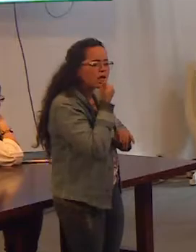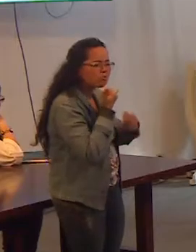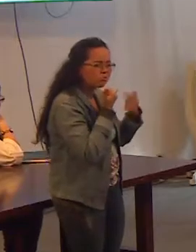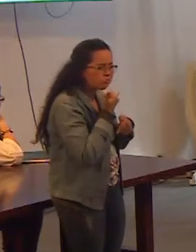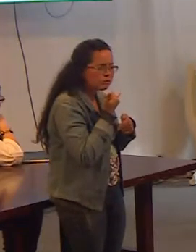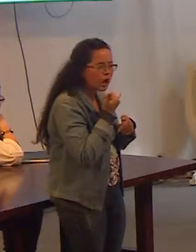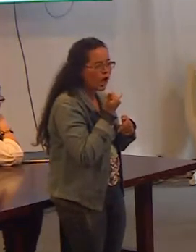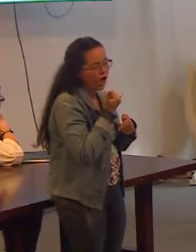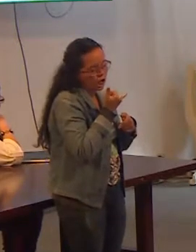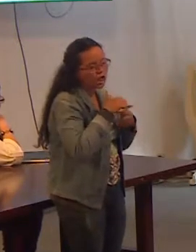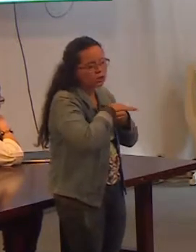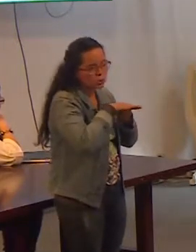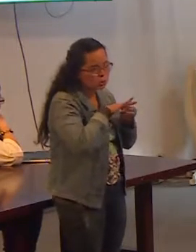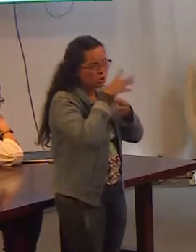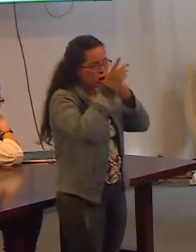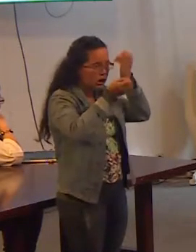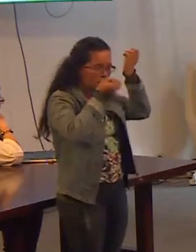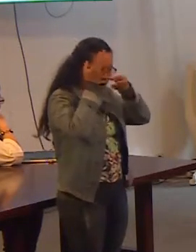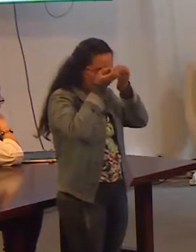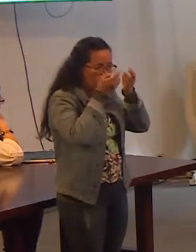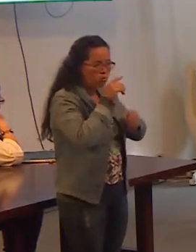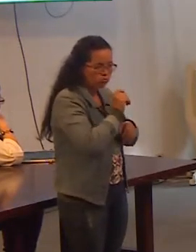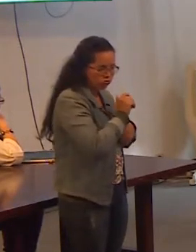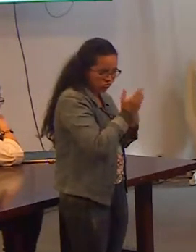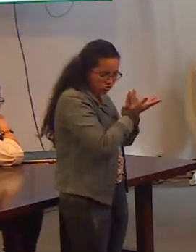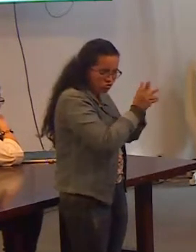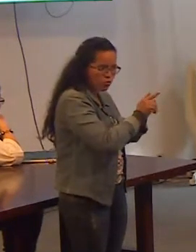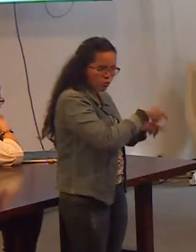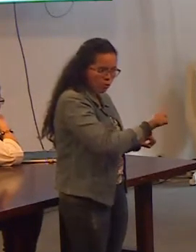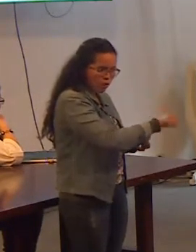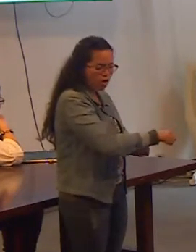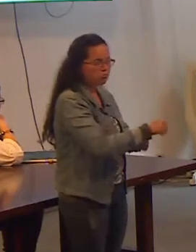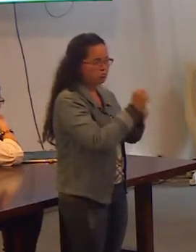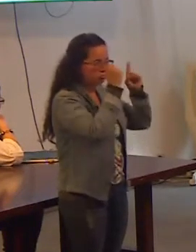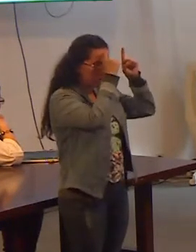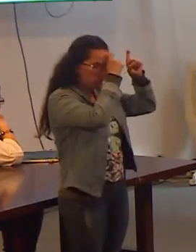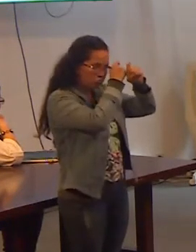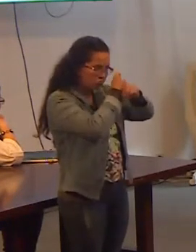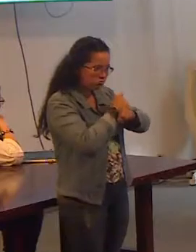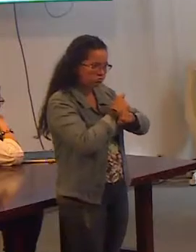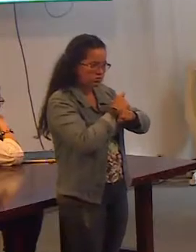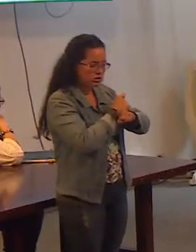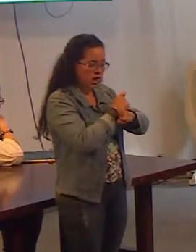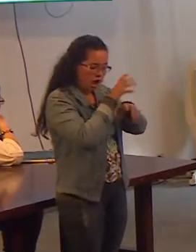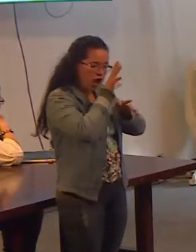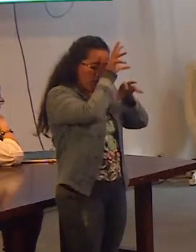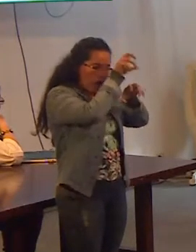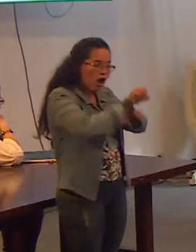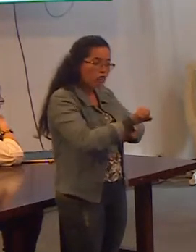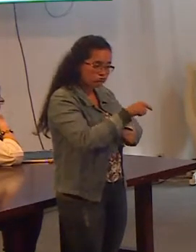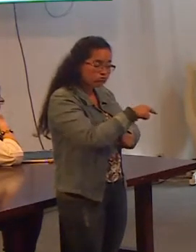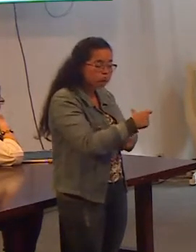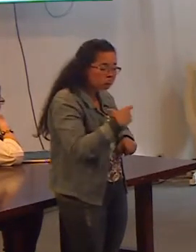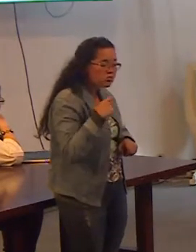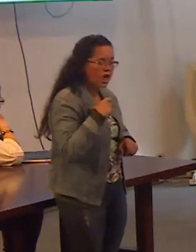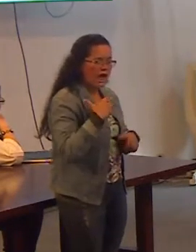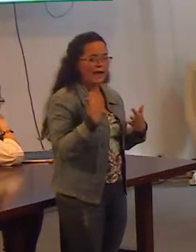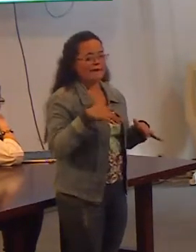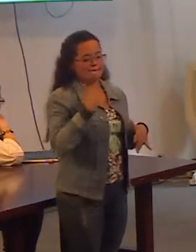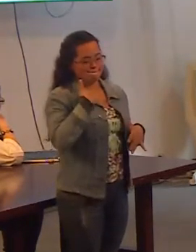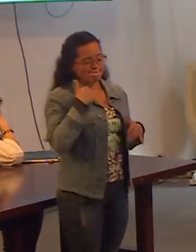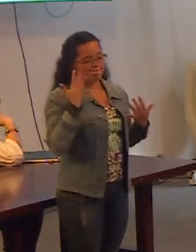momento creativo, como aquel donde el estudiante reflexiona, donde tiene la capacidad de decir, jue madre,